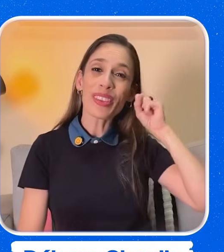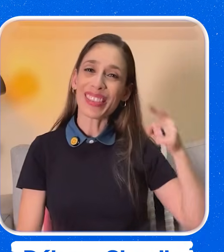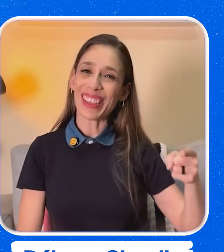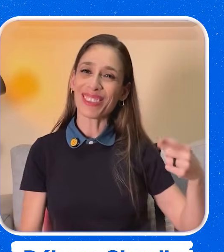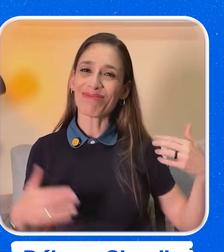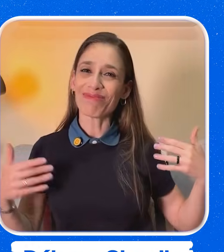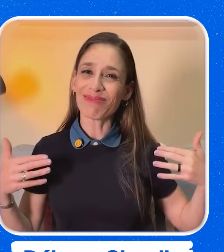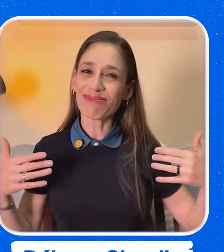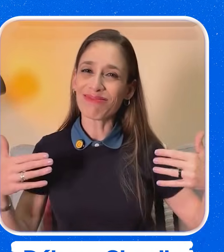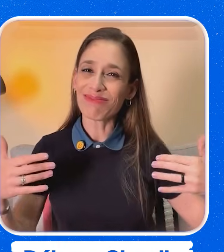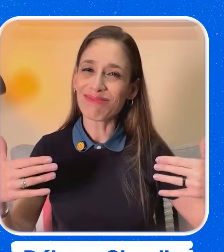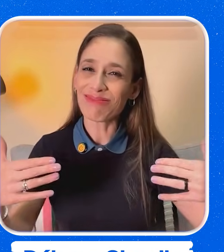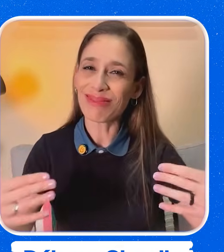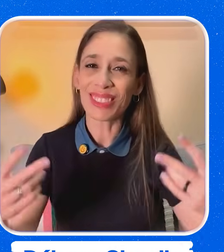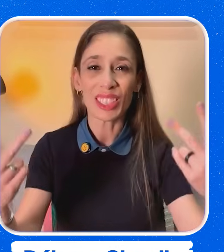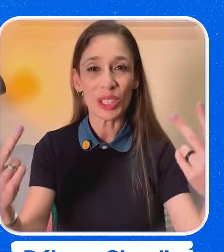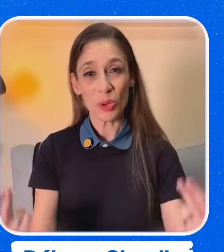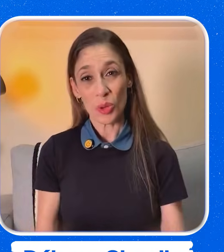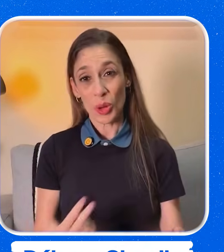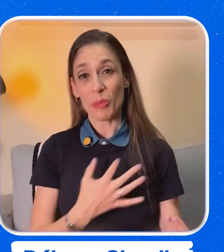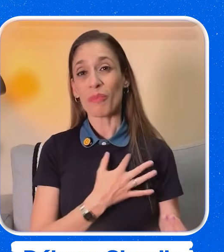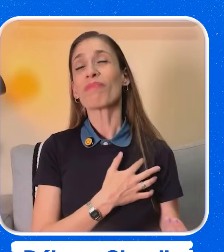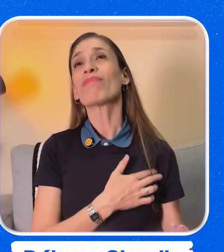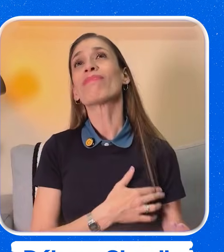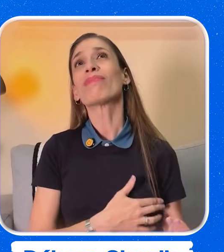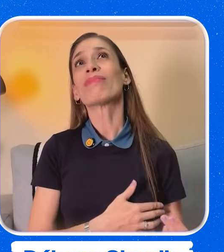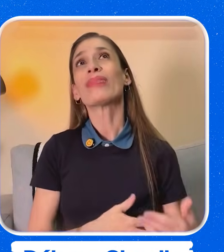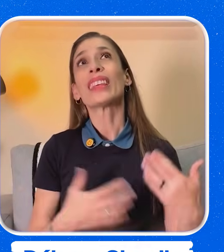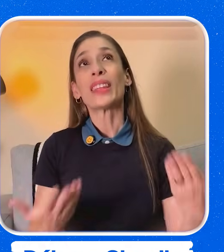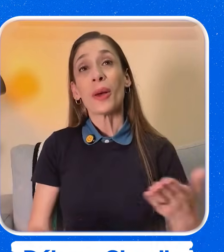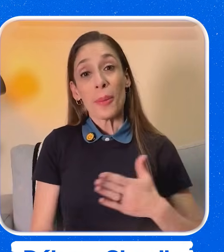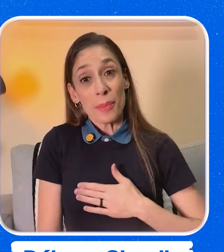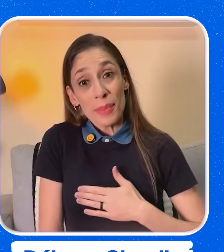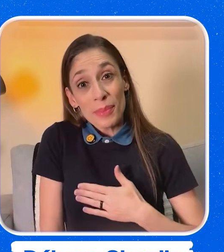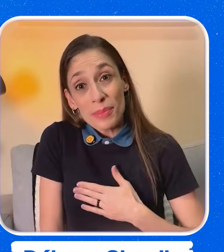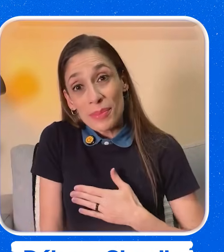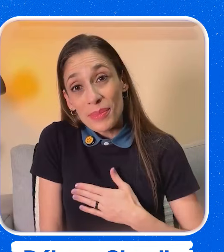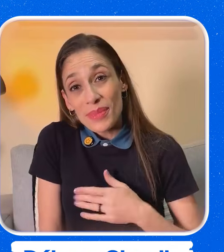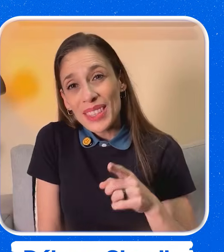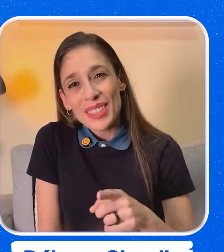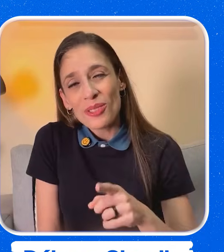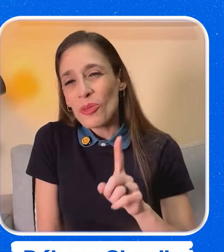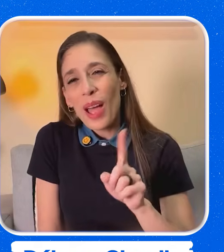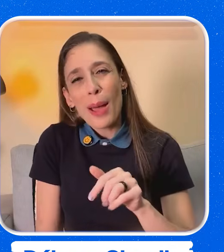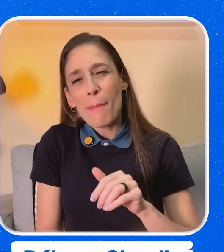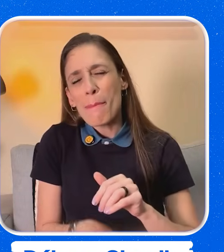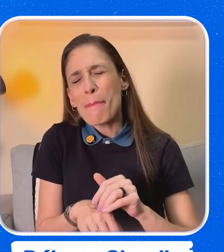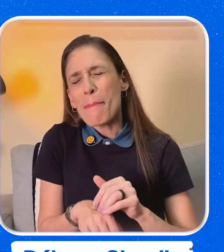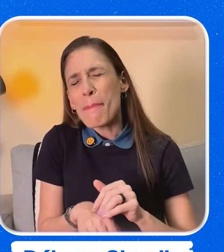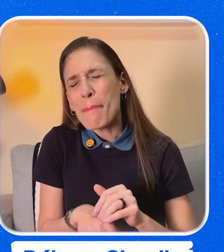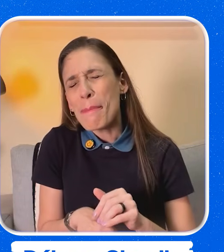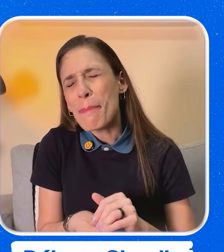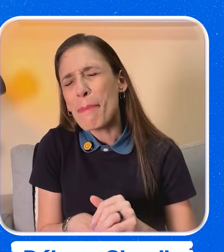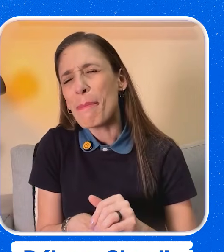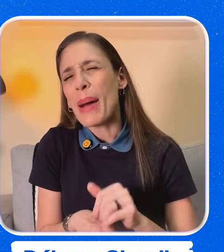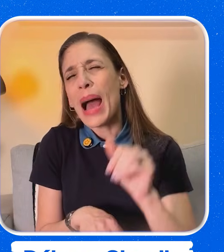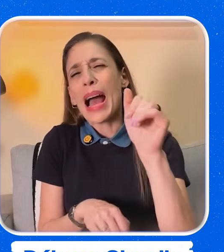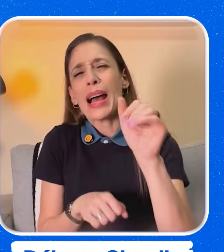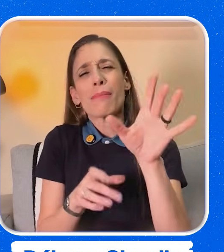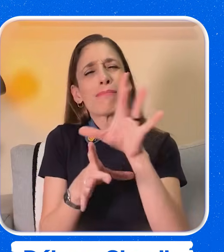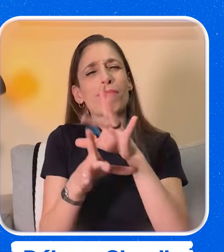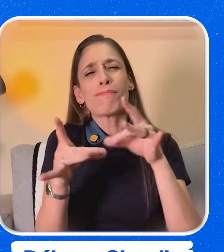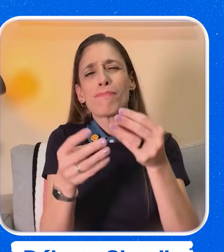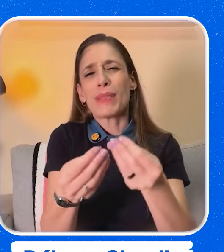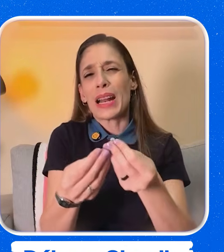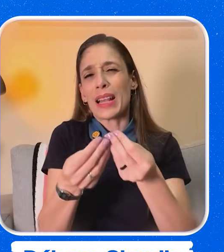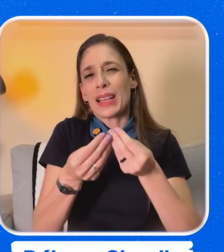passa. Então, eu acho que isso, para mim, é a maior recompensa que eu posso ter quando eu tatuo